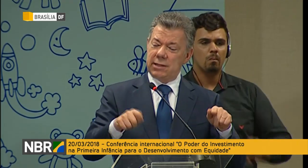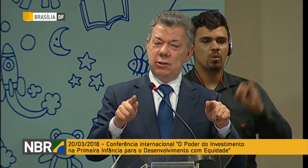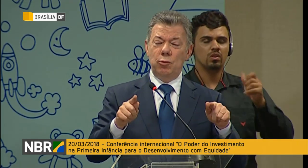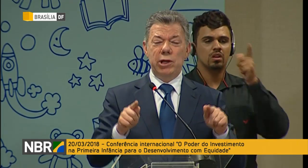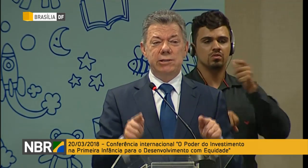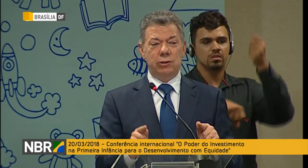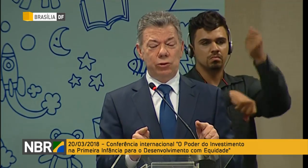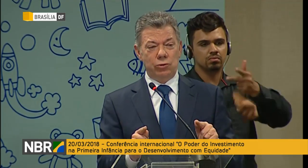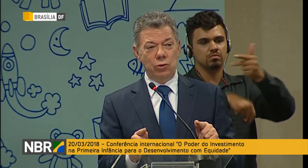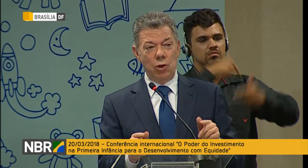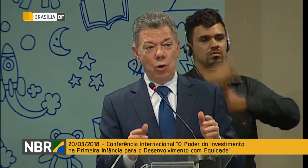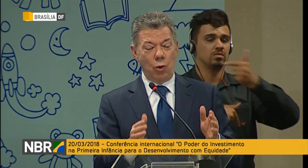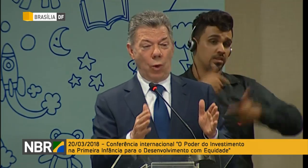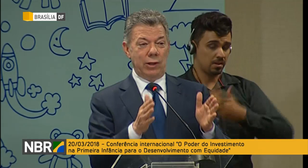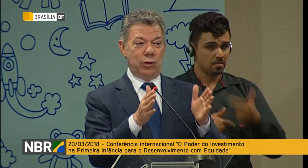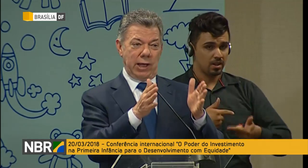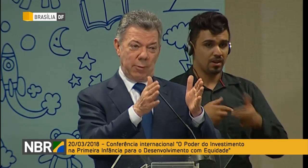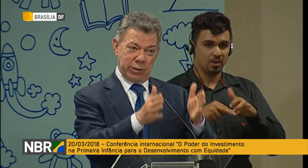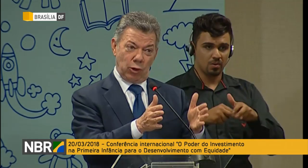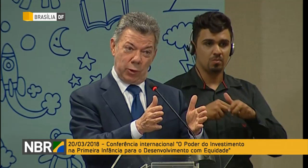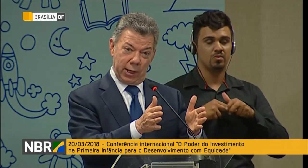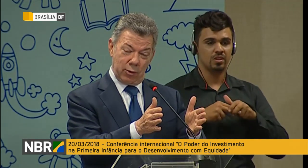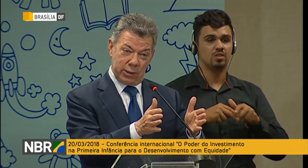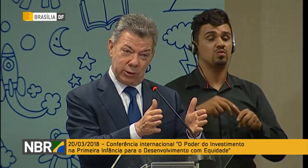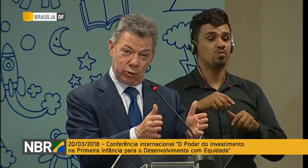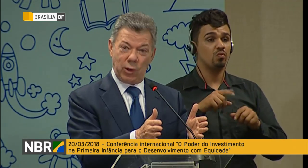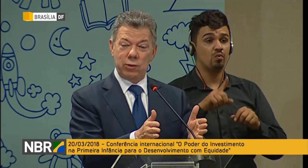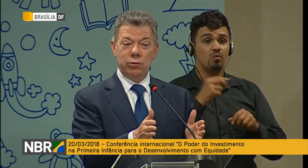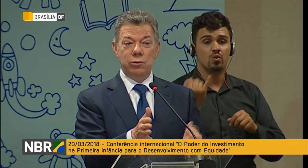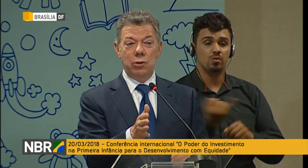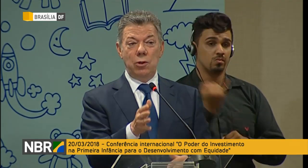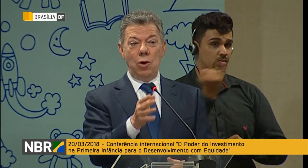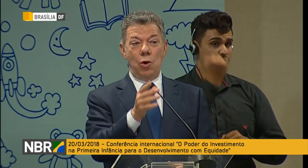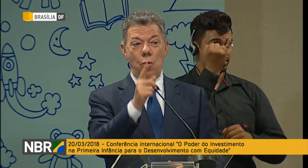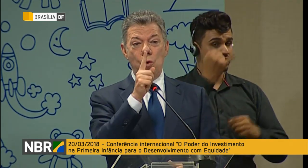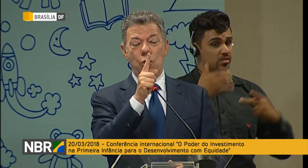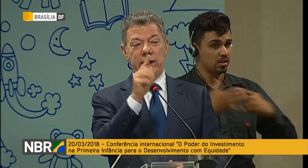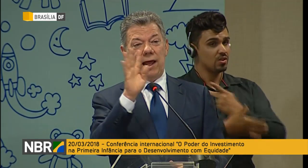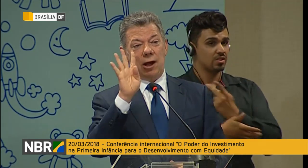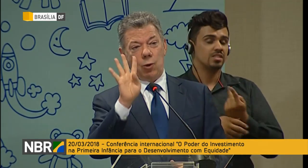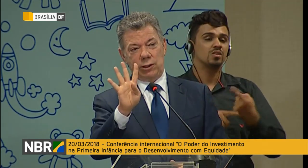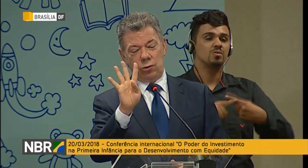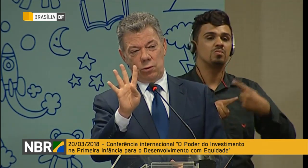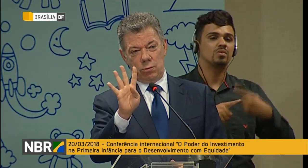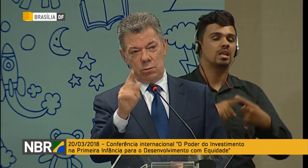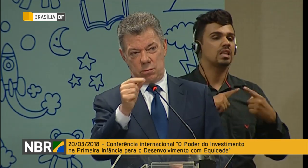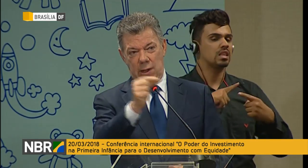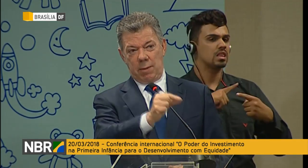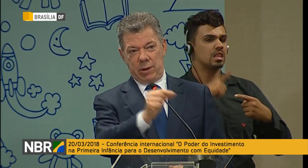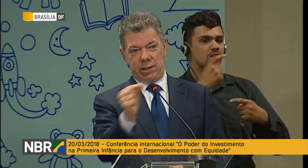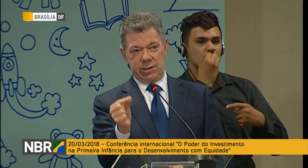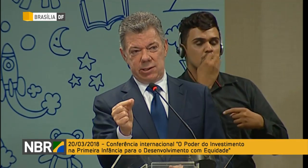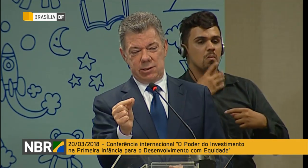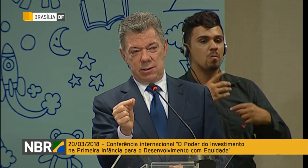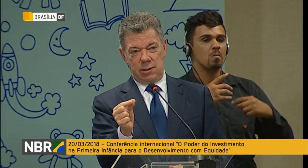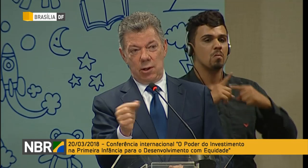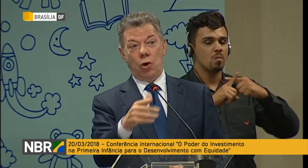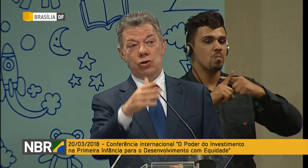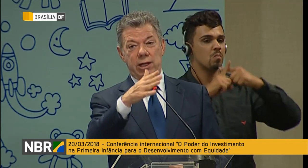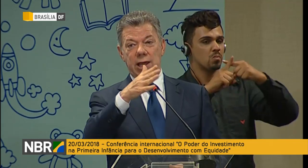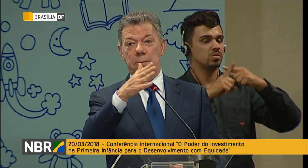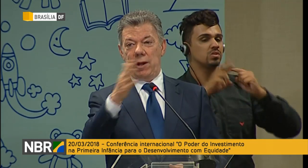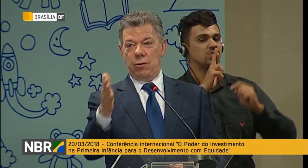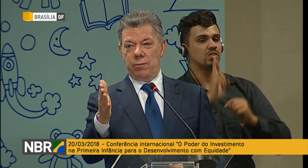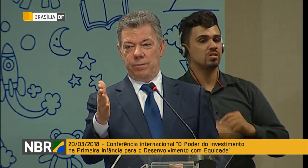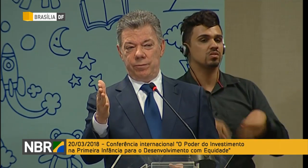emprego. E também foi algo muito importante e teve muito sucesso. Que também